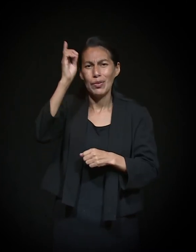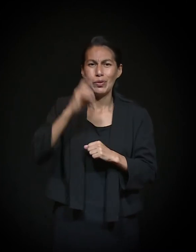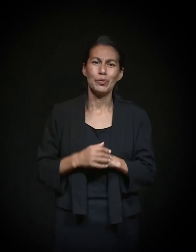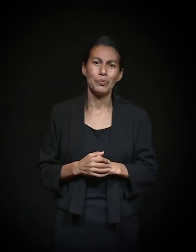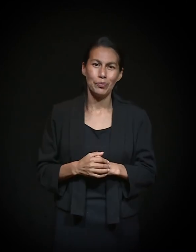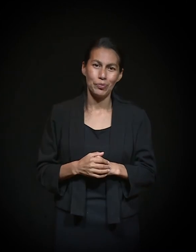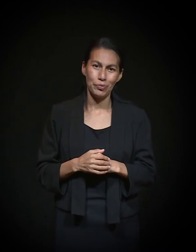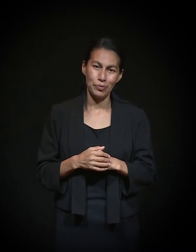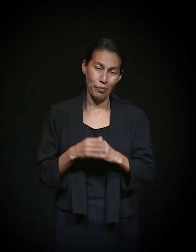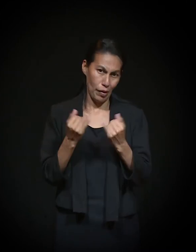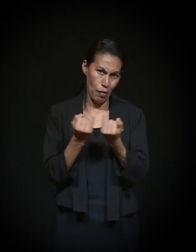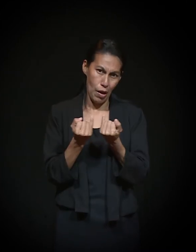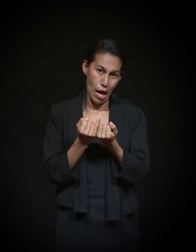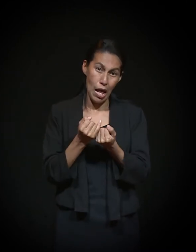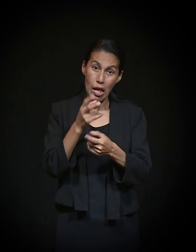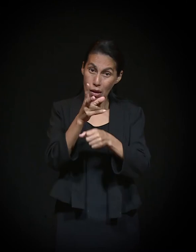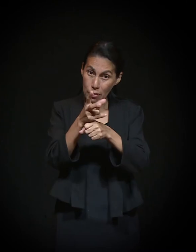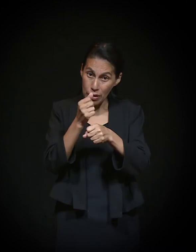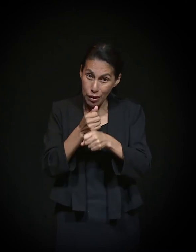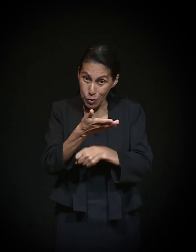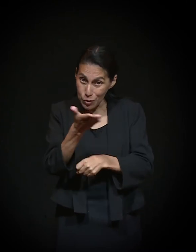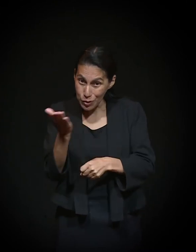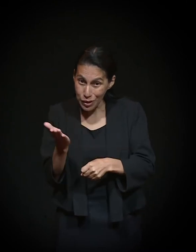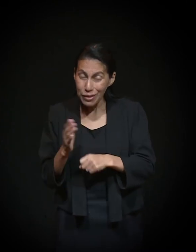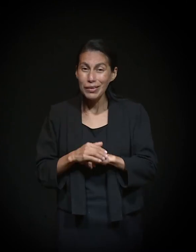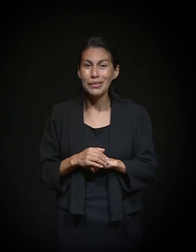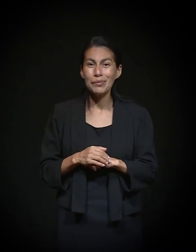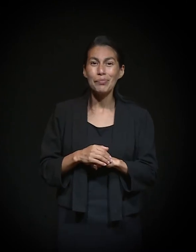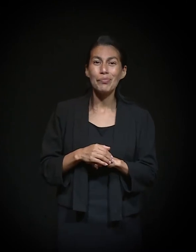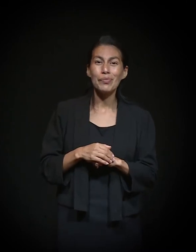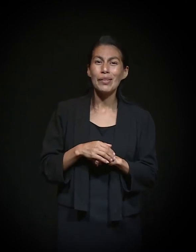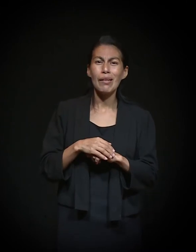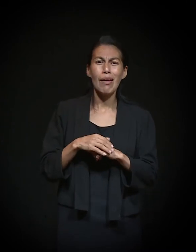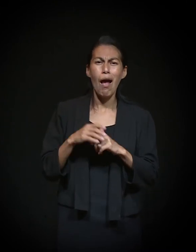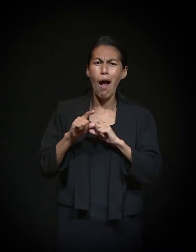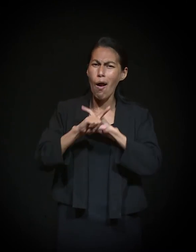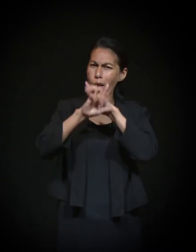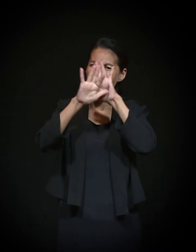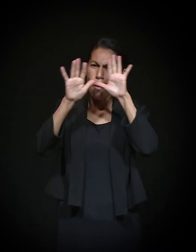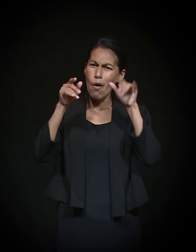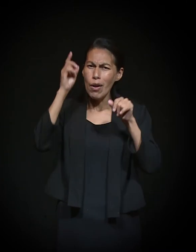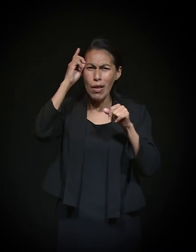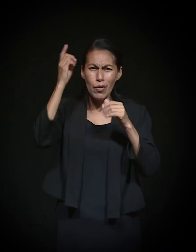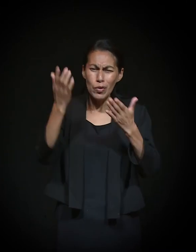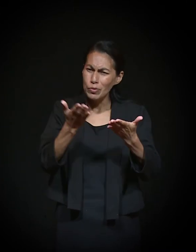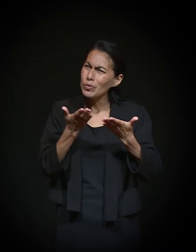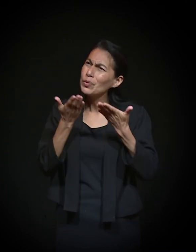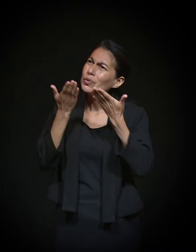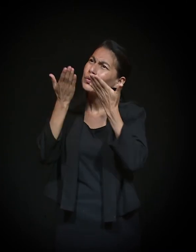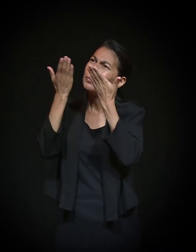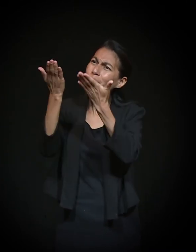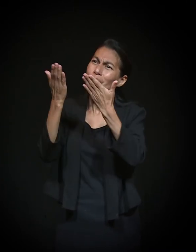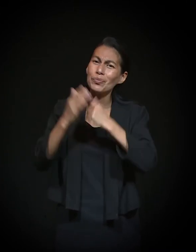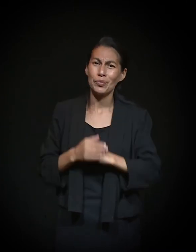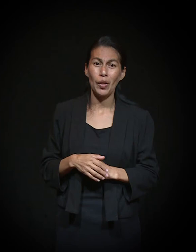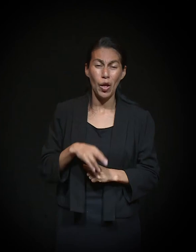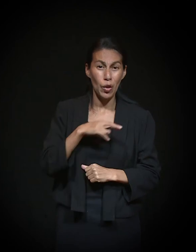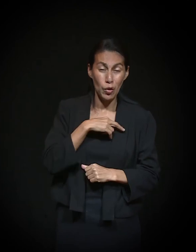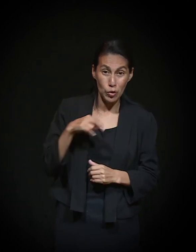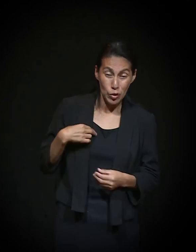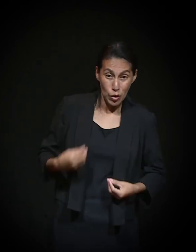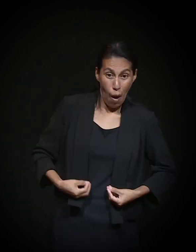Como nosotros invitamos a nuestros amigos a que le den gloria a Dios, a que centremos en